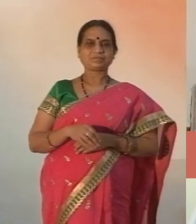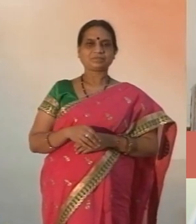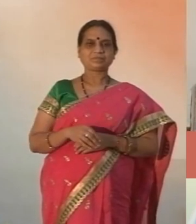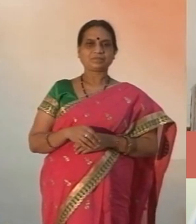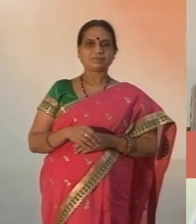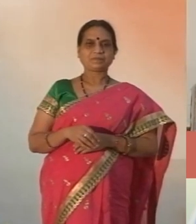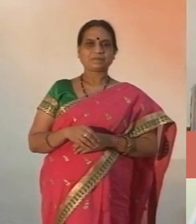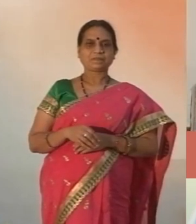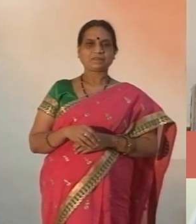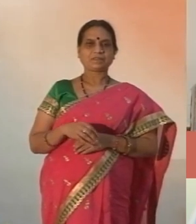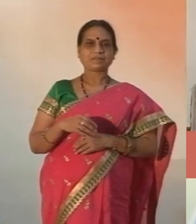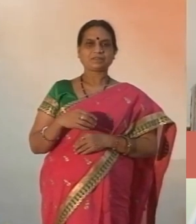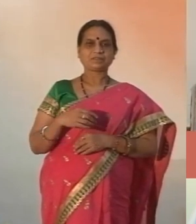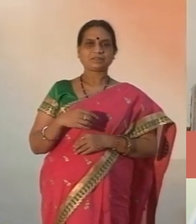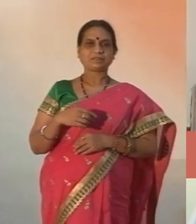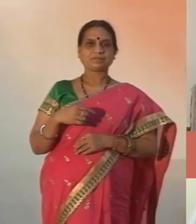हमसे दोस्ती करने के लिए